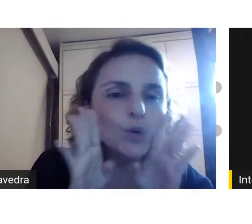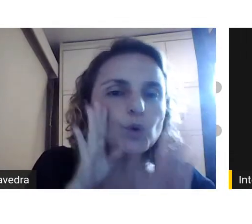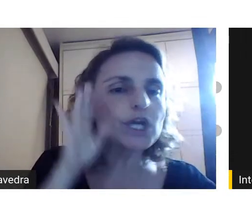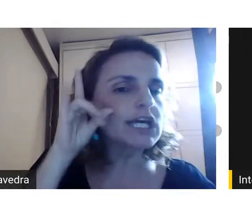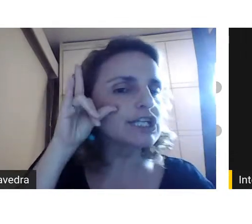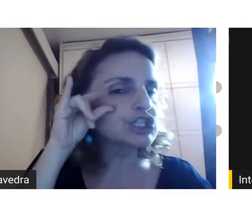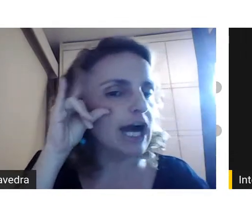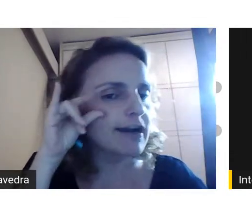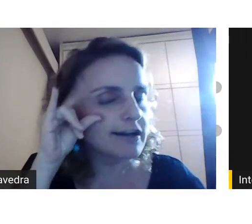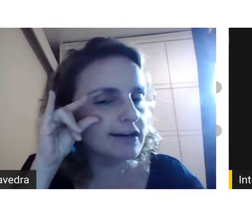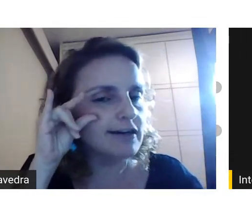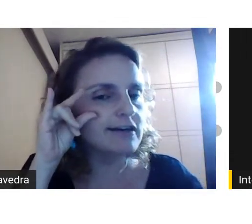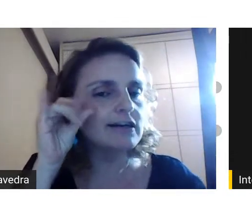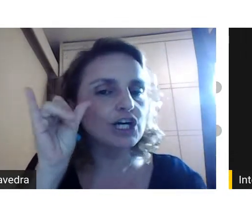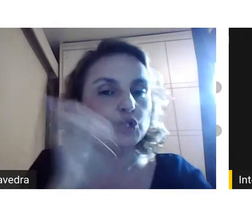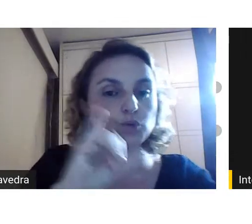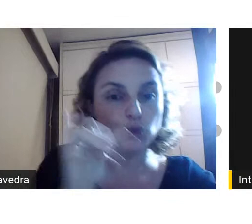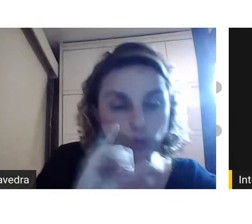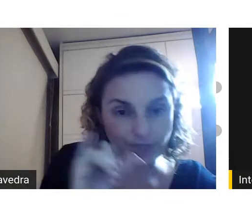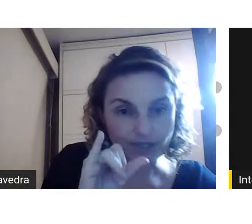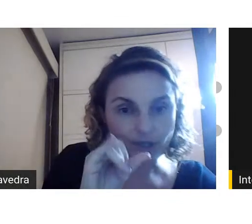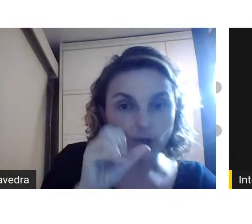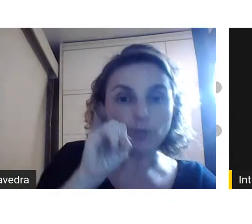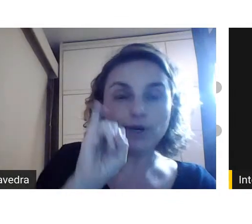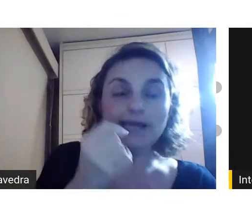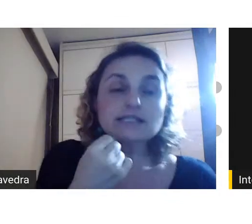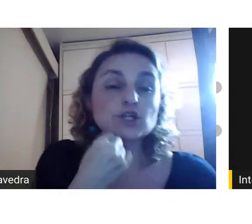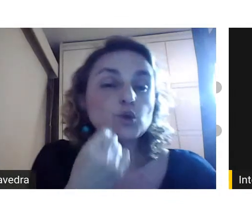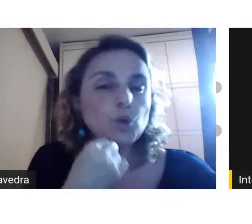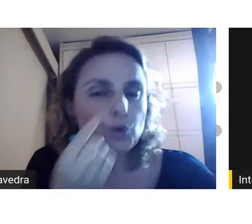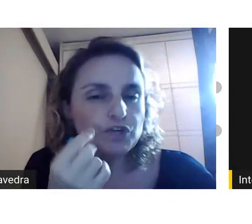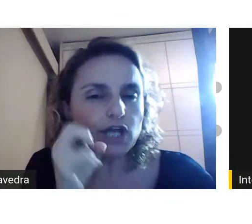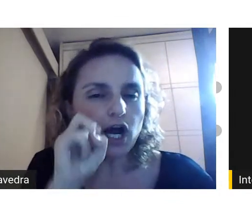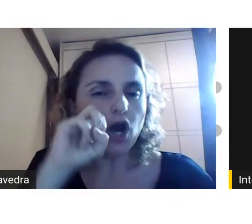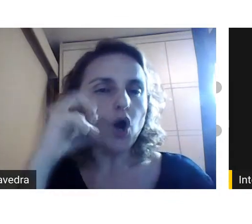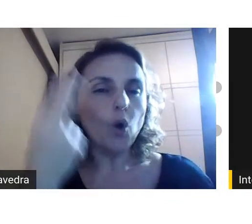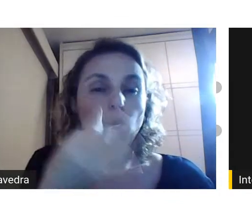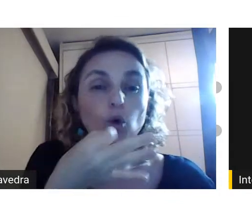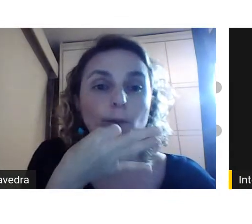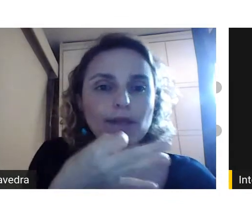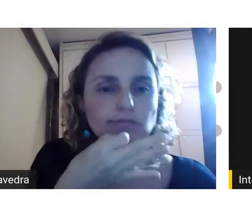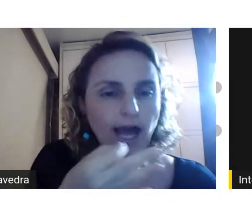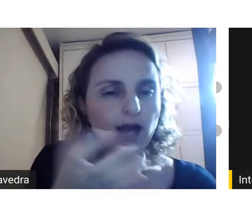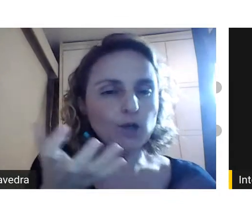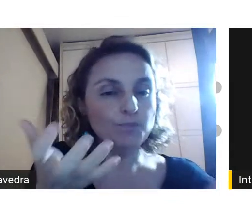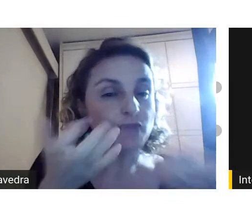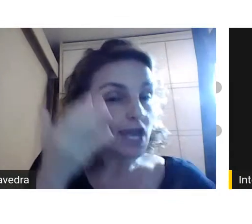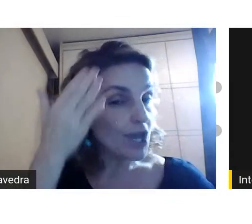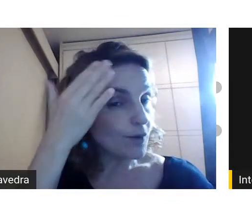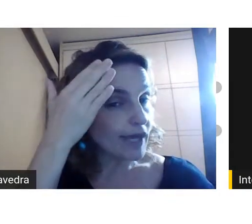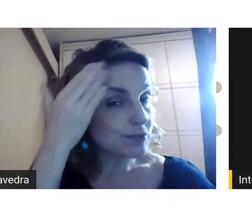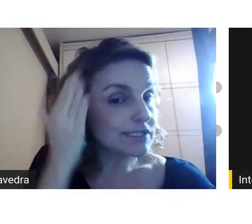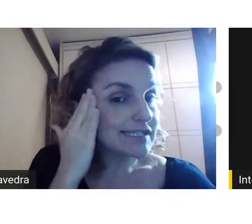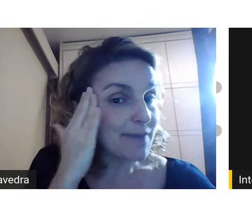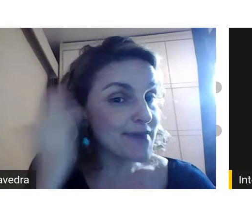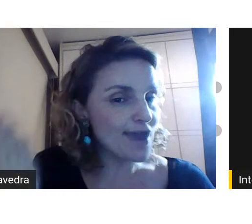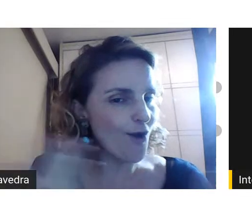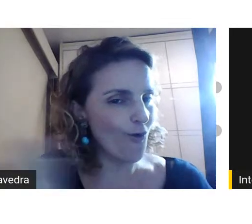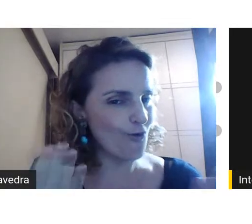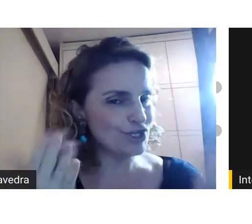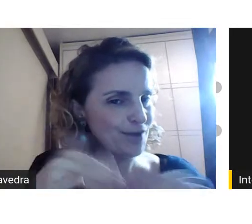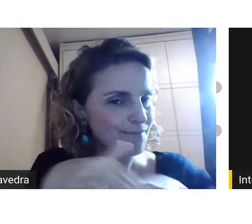entre nos faz no site do Facebook no Instagram e no YouTube Porque caso tem alguma dúvida